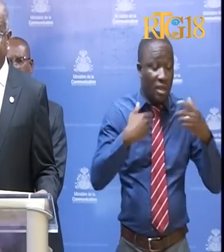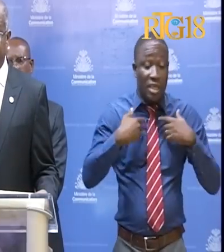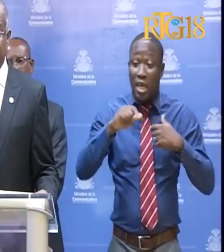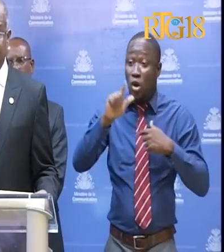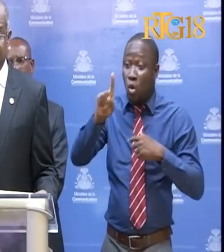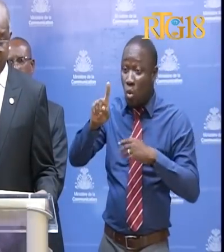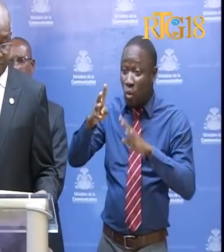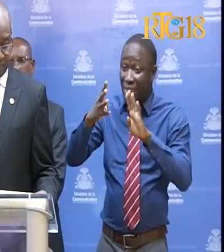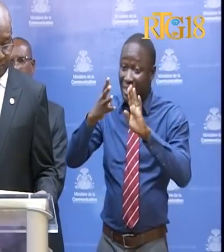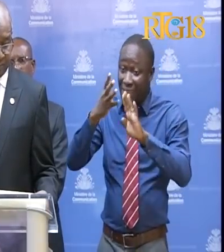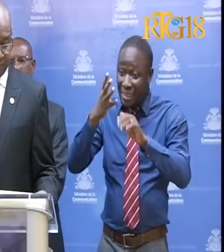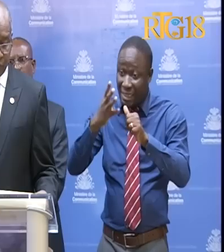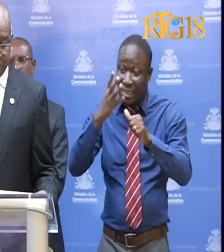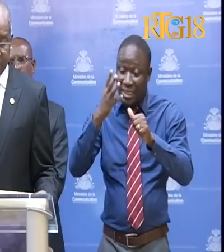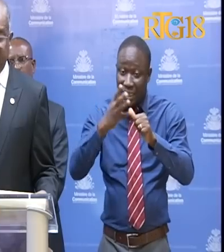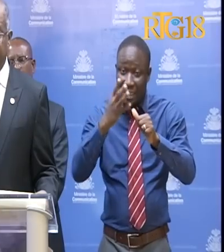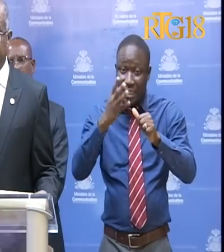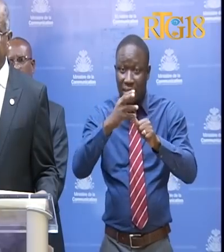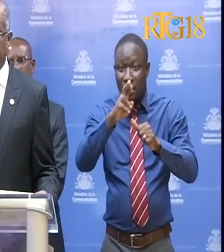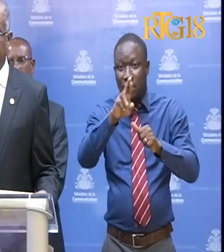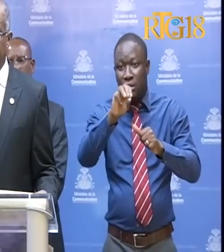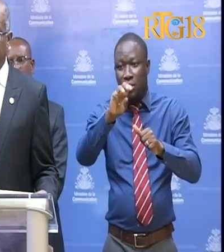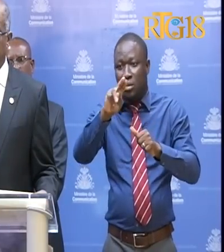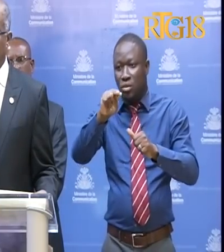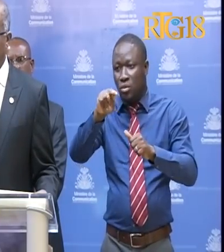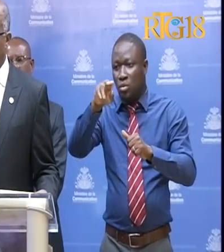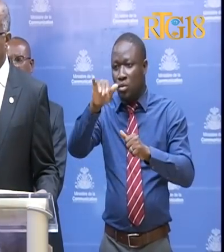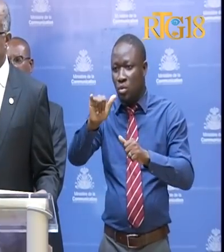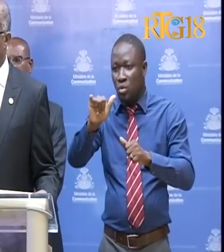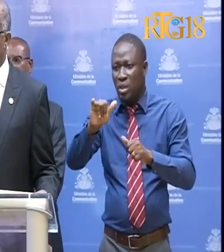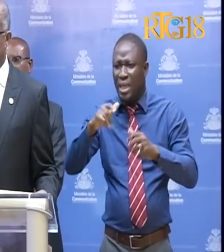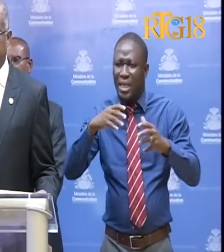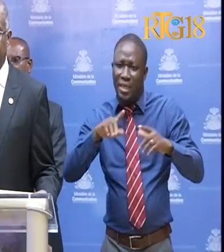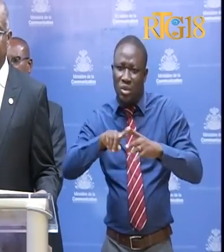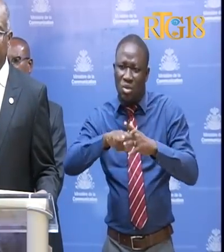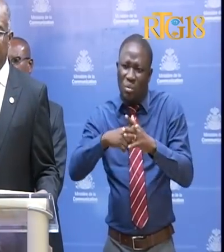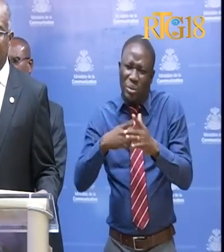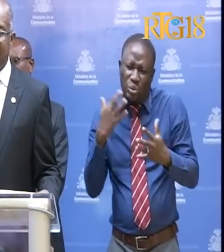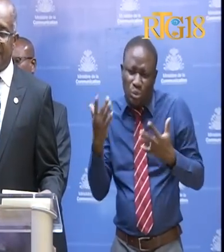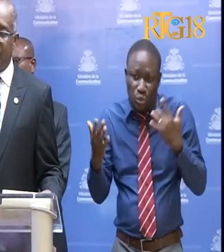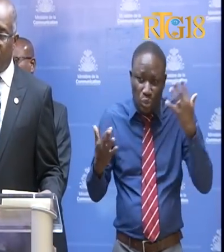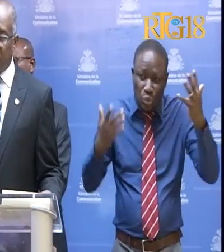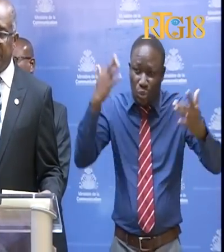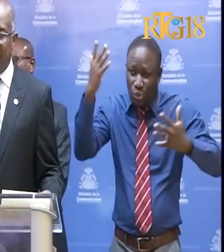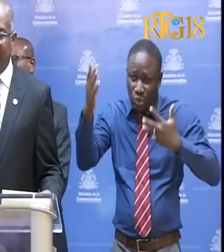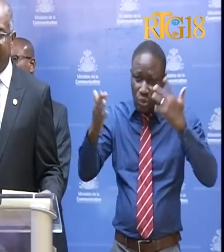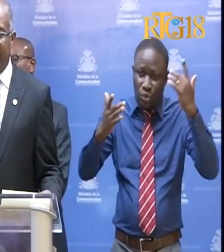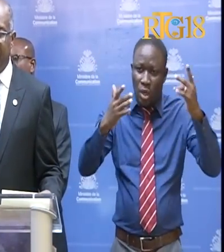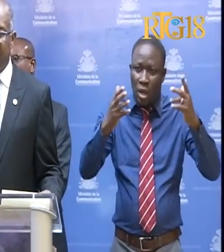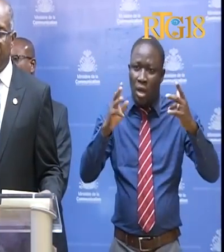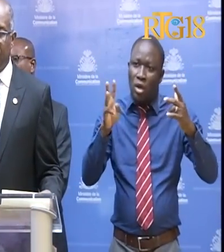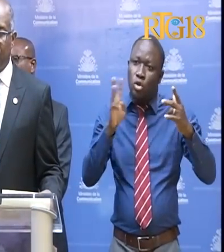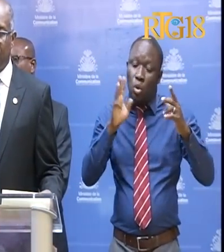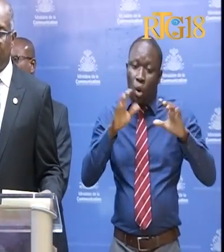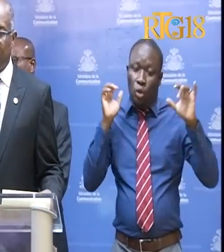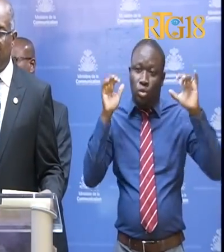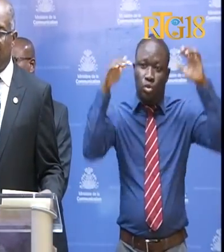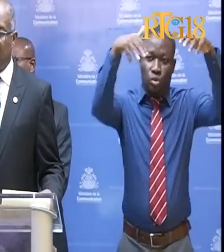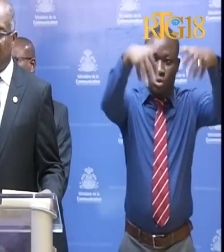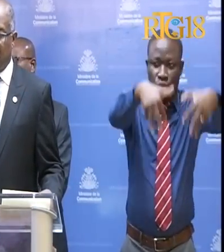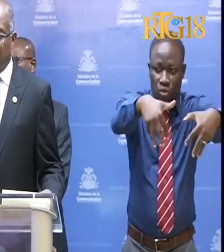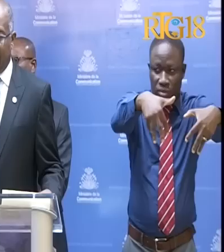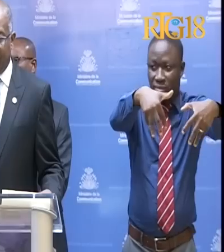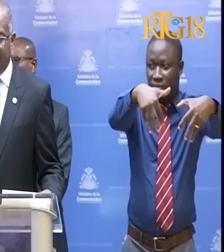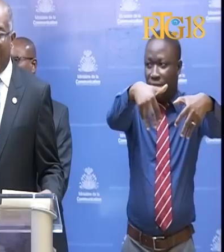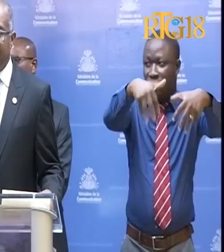katriyem ou ni pier, l'ol komanse prent du feu, la lese plongé nan lak la, pou